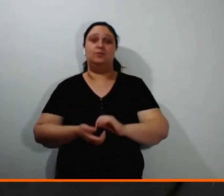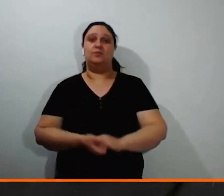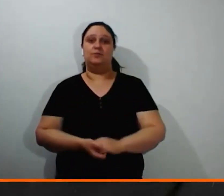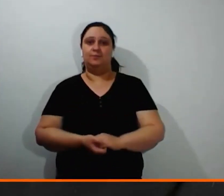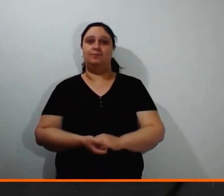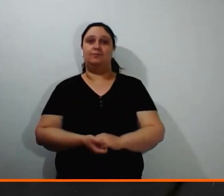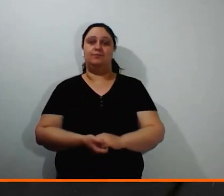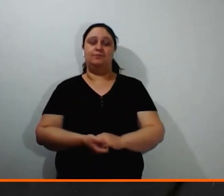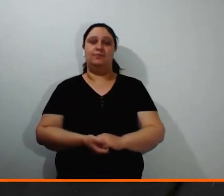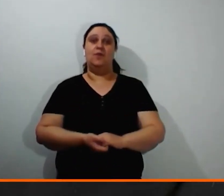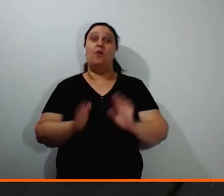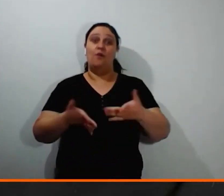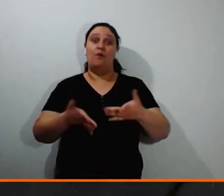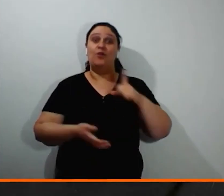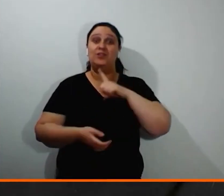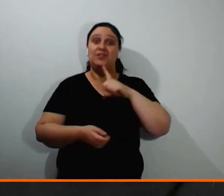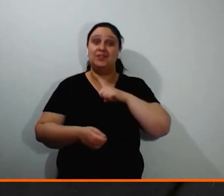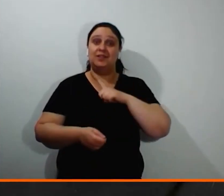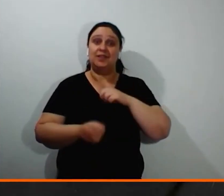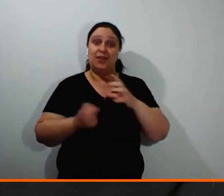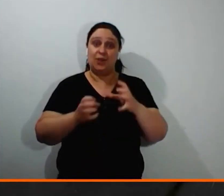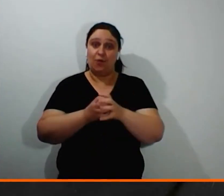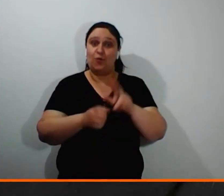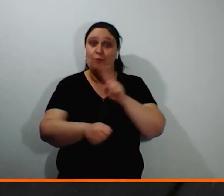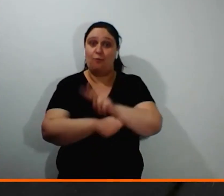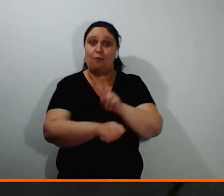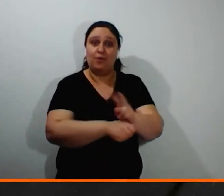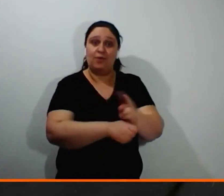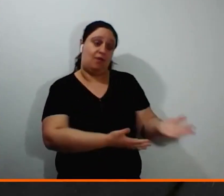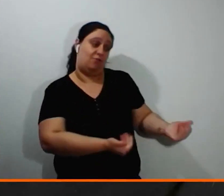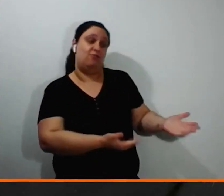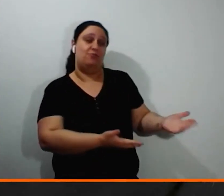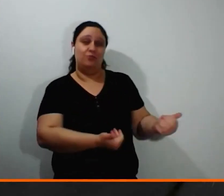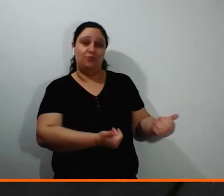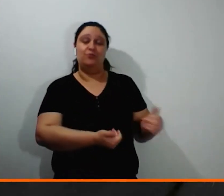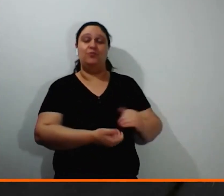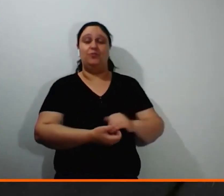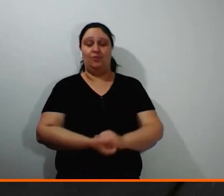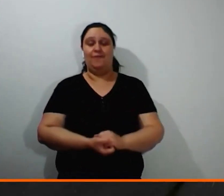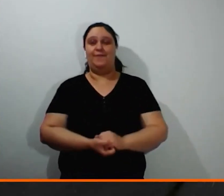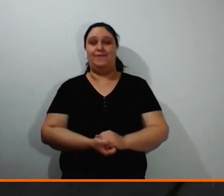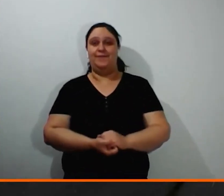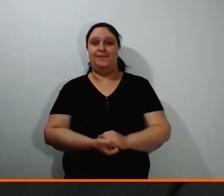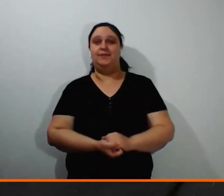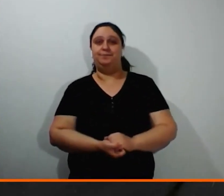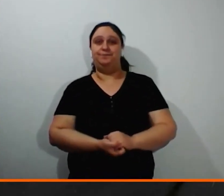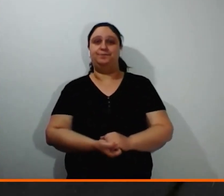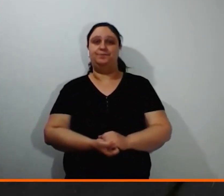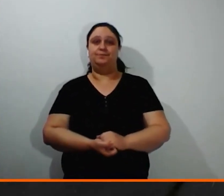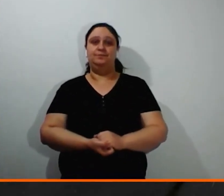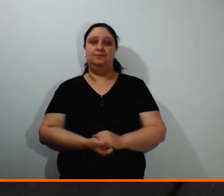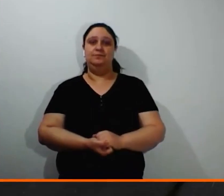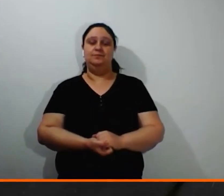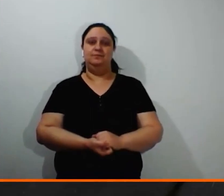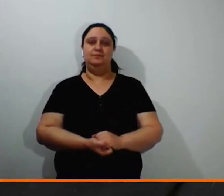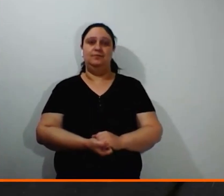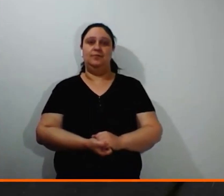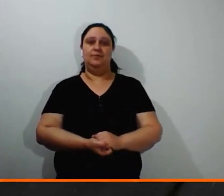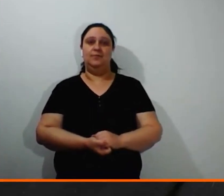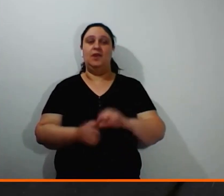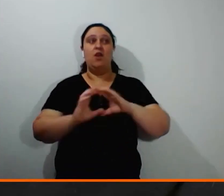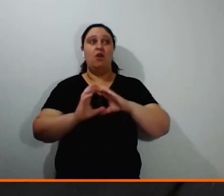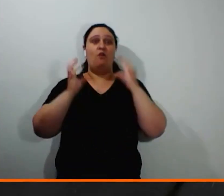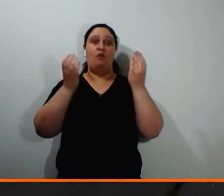de jovens nas igrejas. Quer seja pela própria conferência Geração